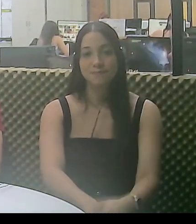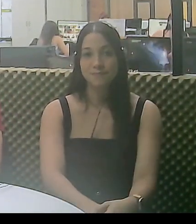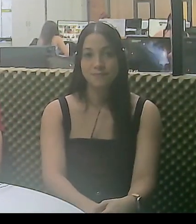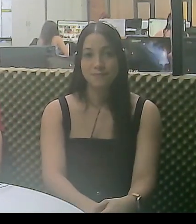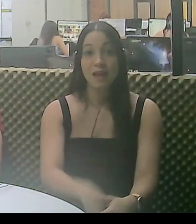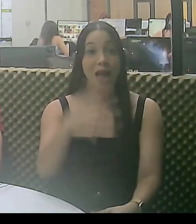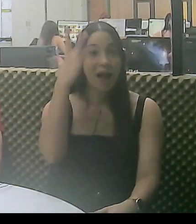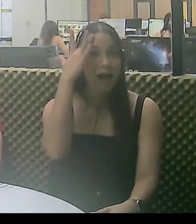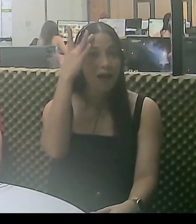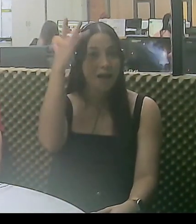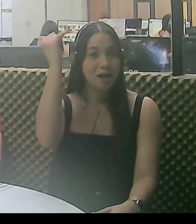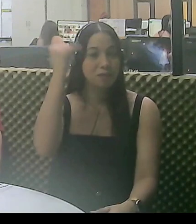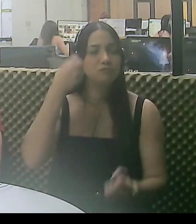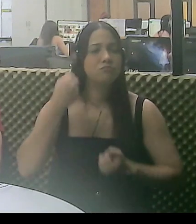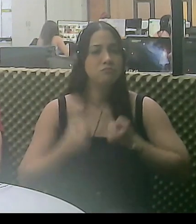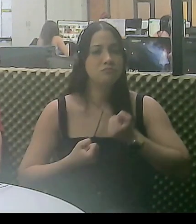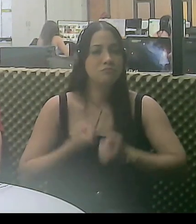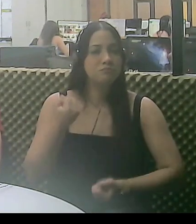Giro de